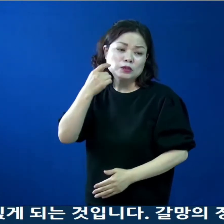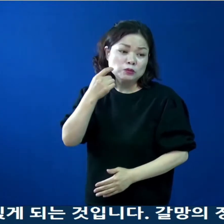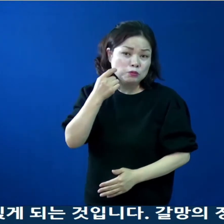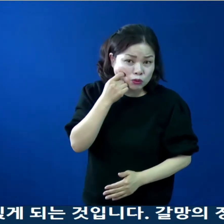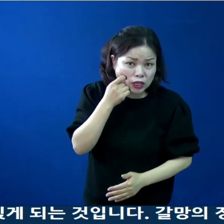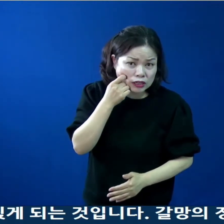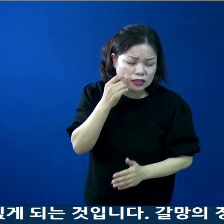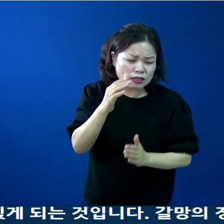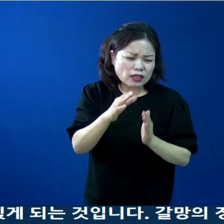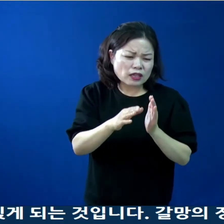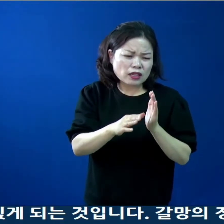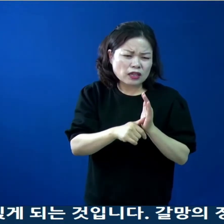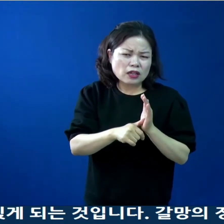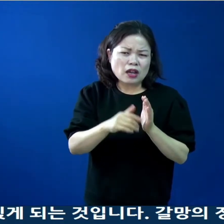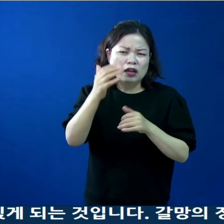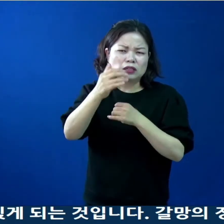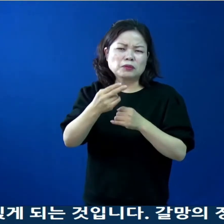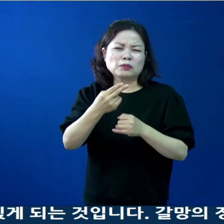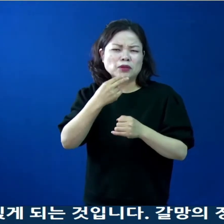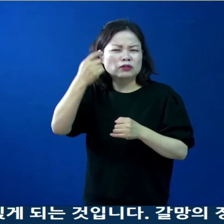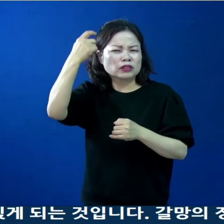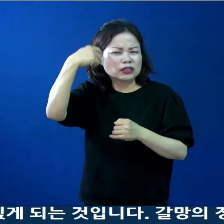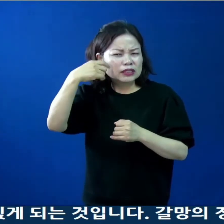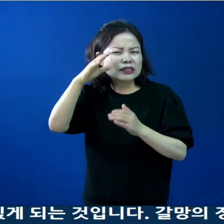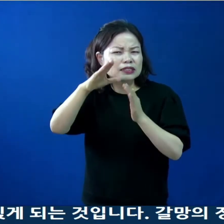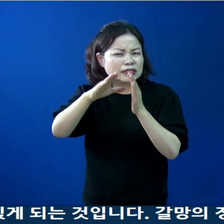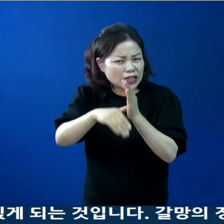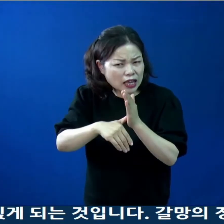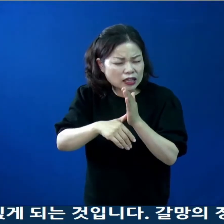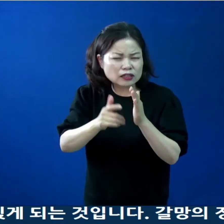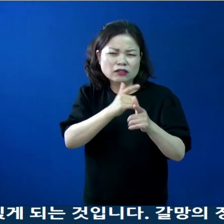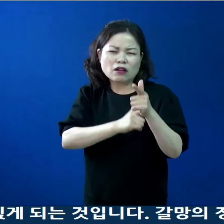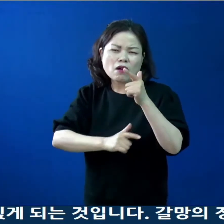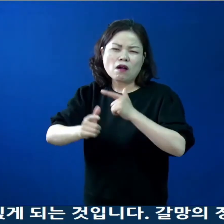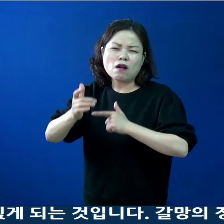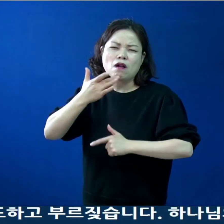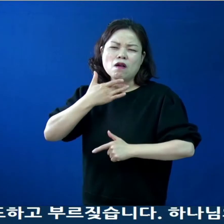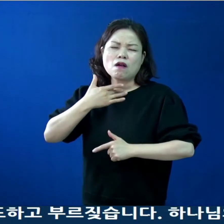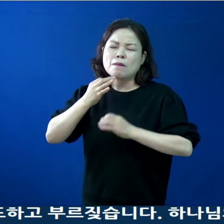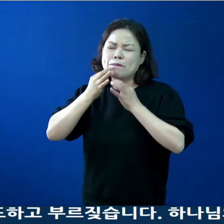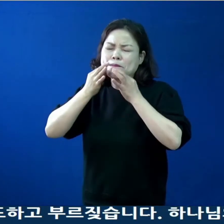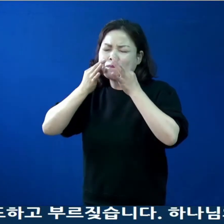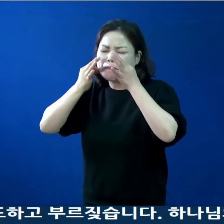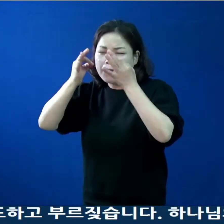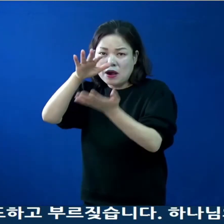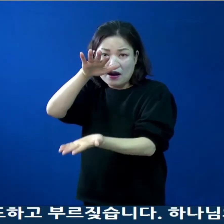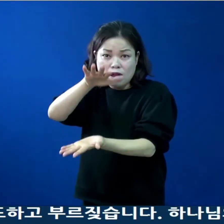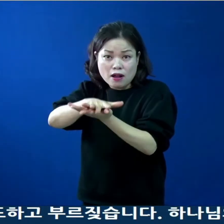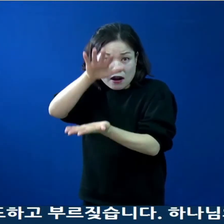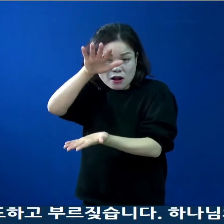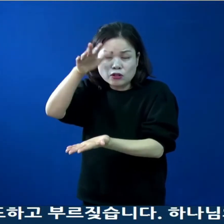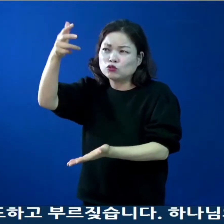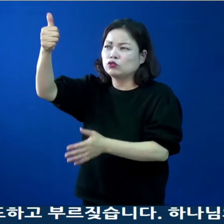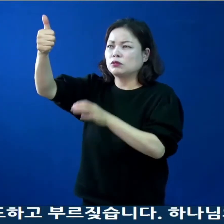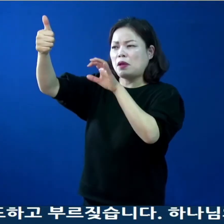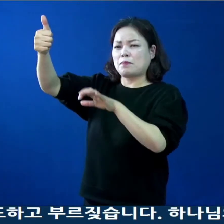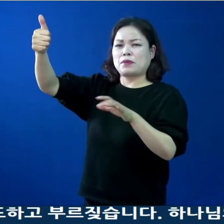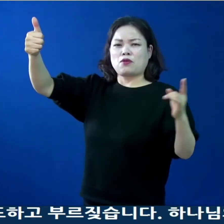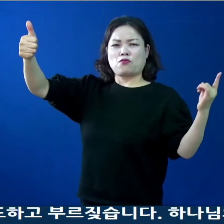그 부재의 고통이 더 크기 때문에 더 간절함으로, 더 큰 열정으로 주님 앞에